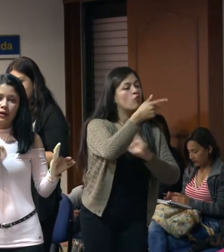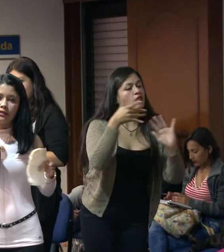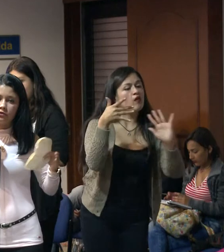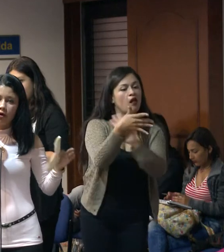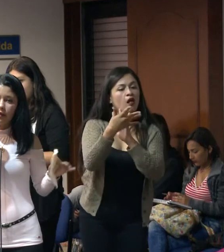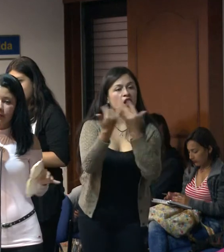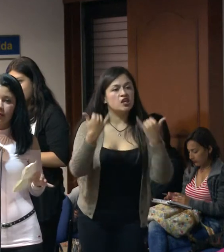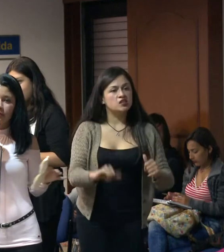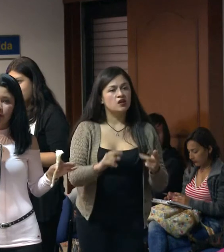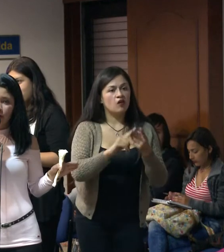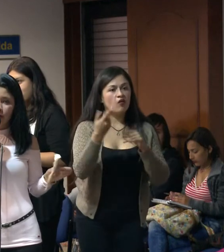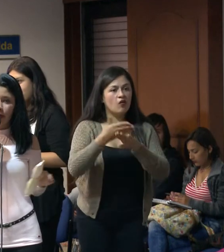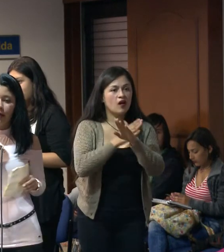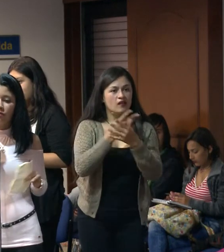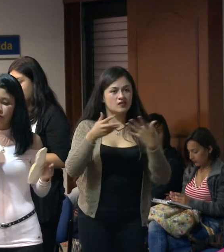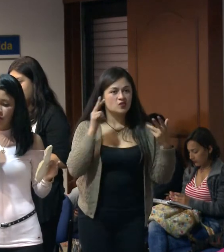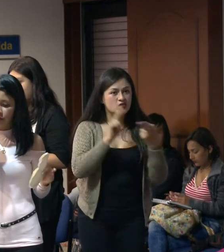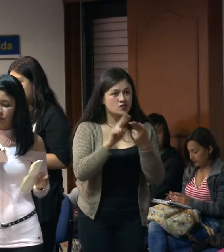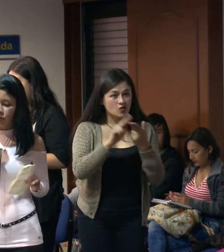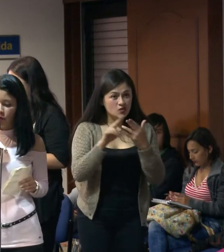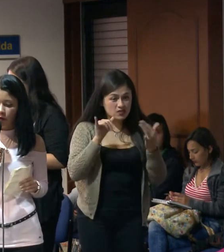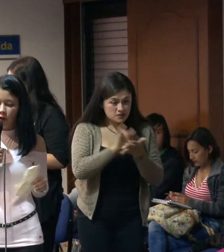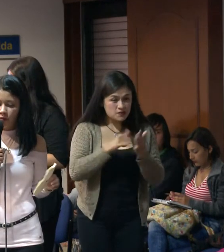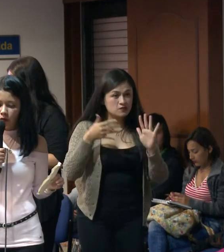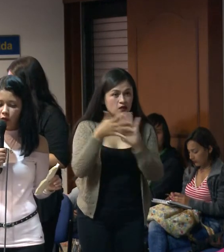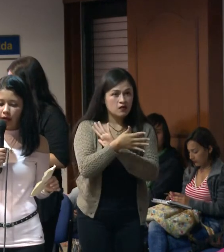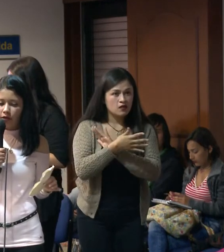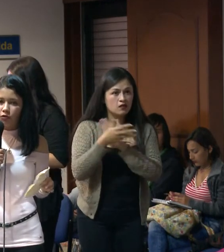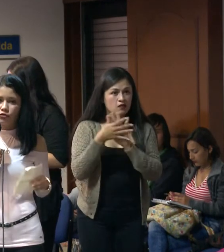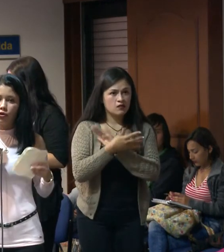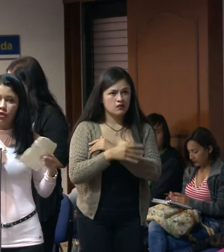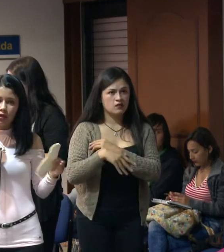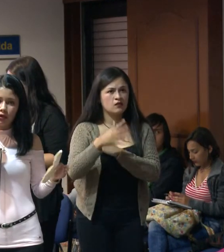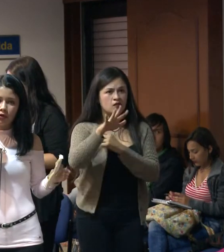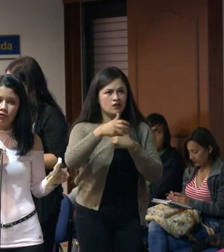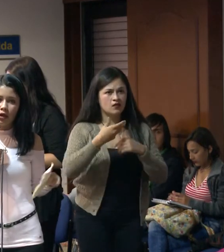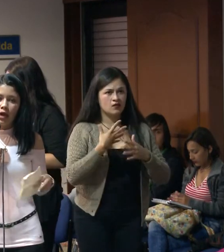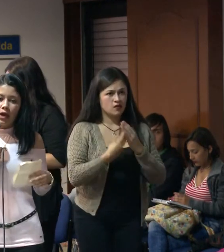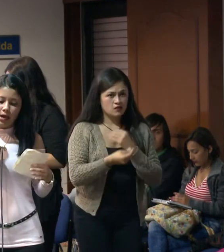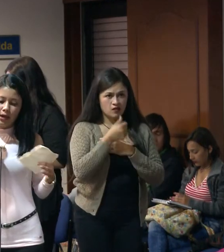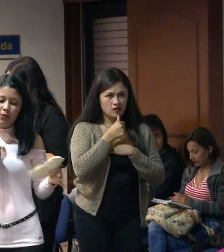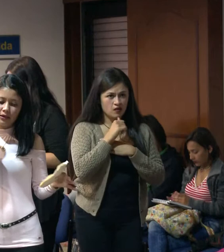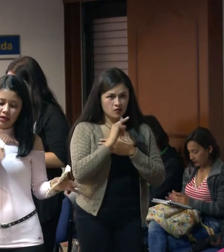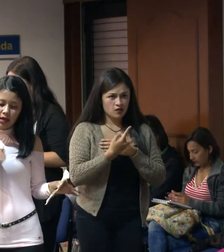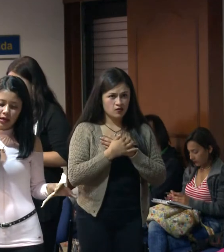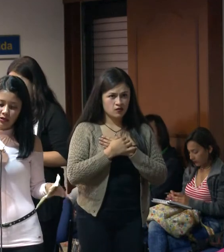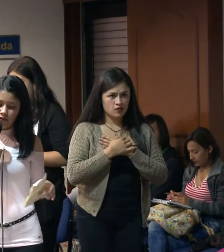y narrar historias que ya se han ido creando, sino que nosotros fuimos vinculando sonidos,